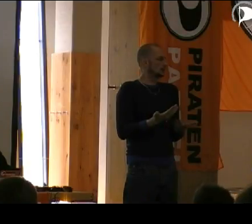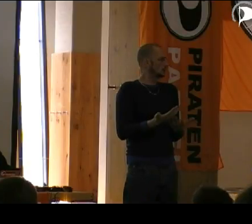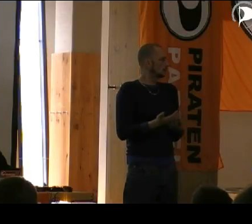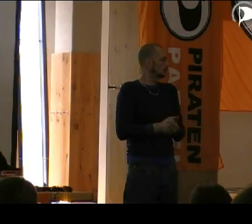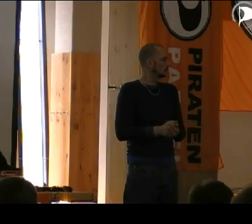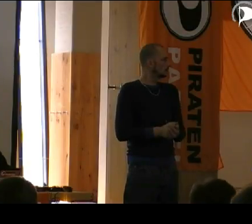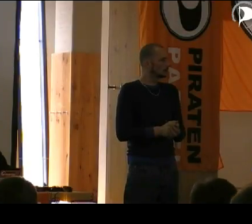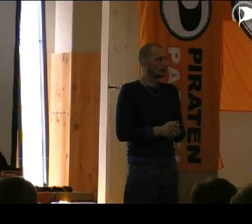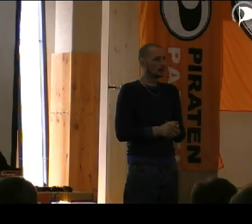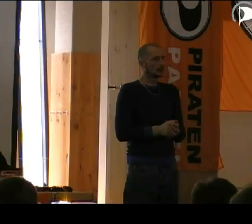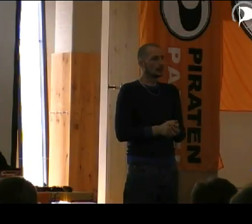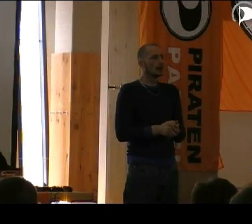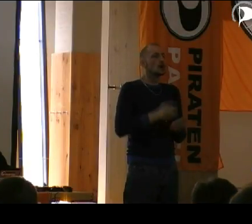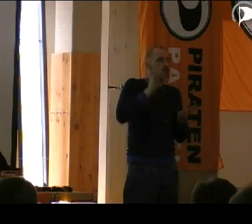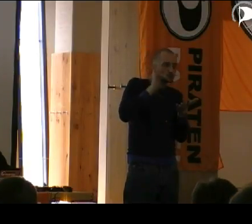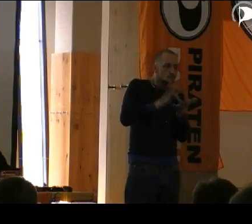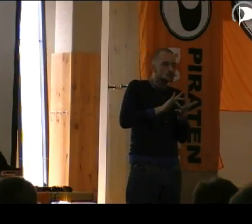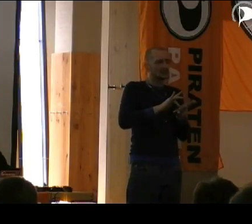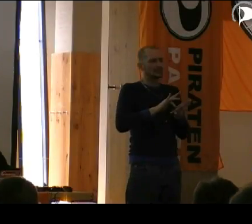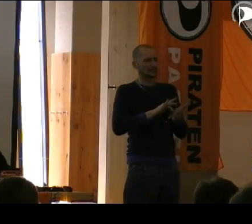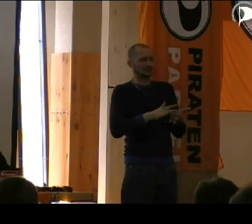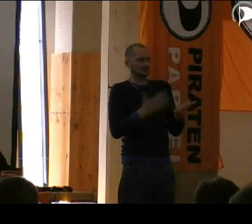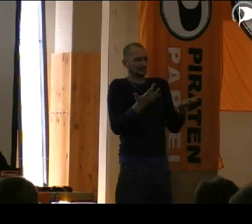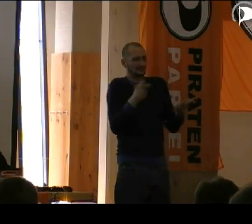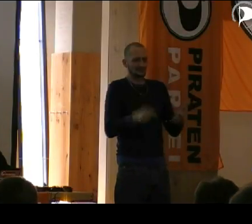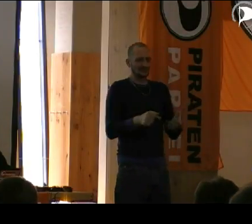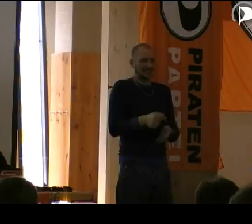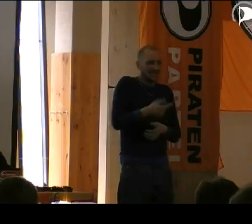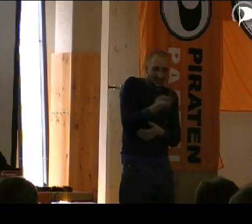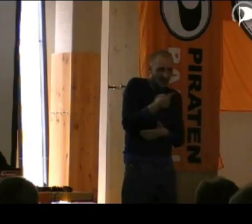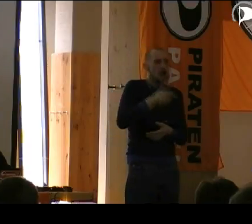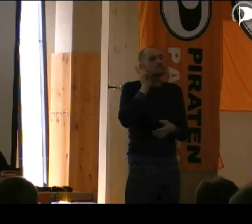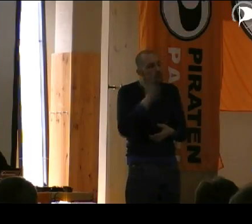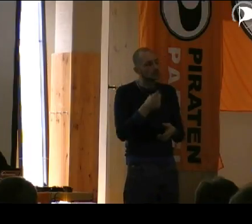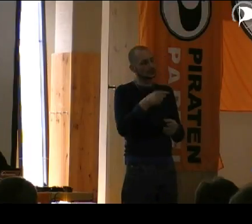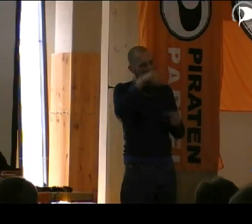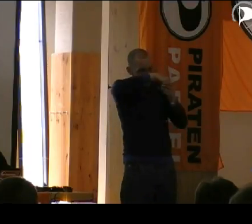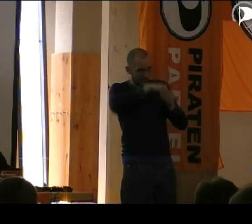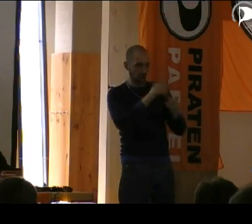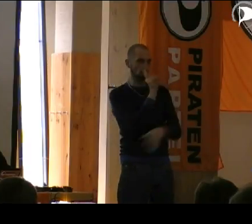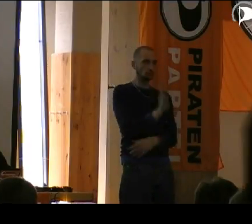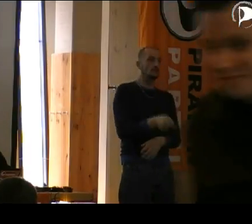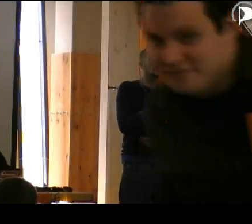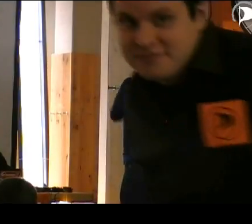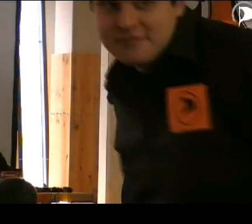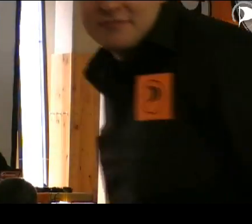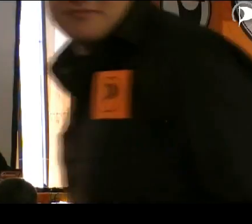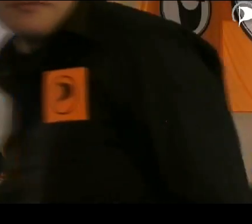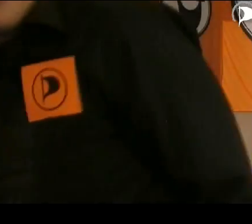regelungen die besatzung hin und her es muss im endeffekt einfach stimmen und wenn wir hoffentlich so laden